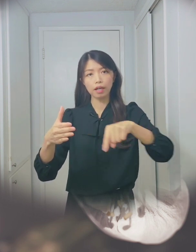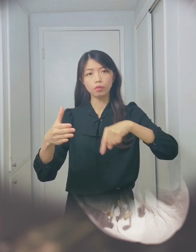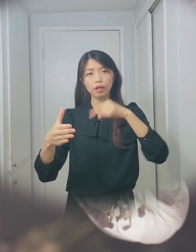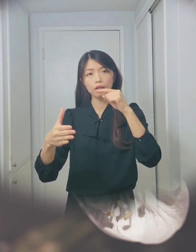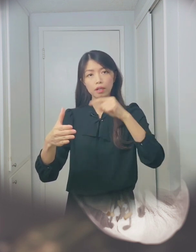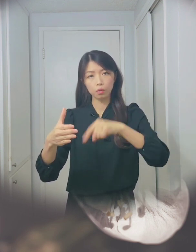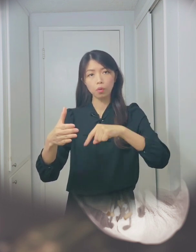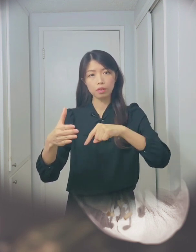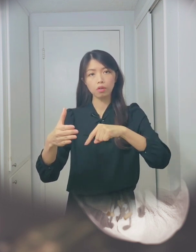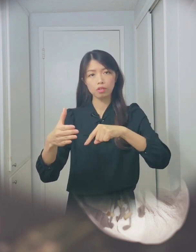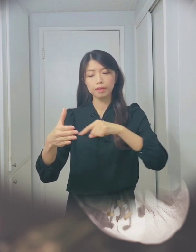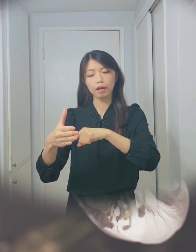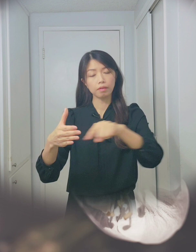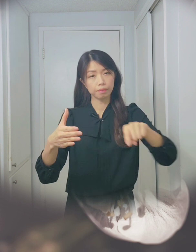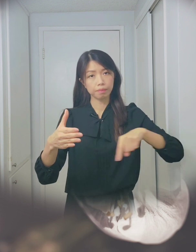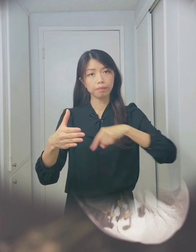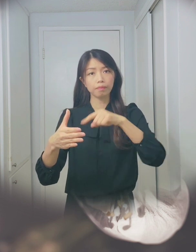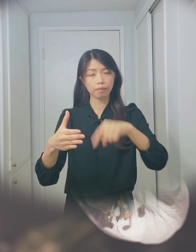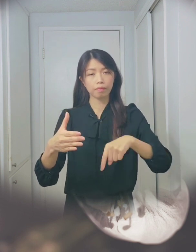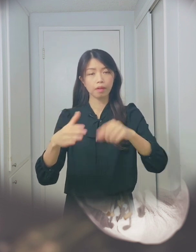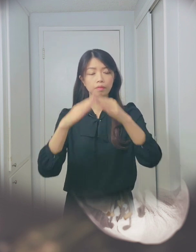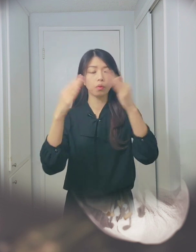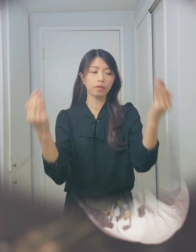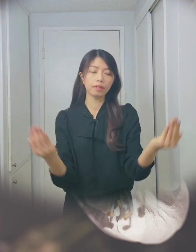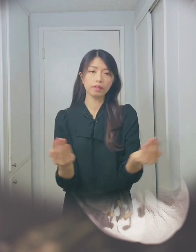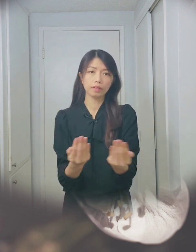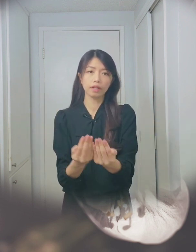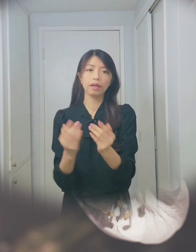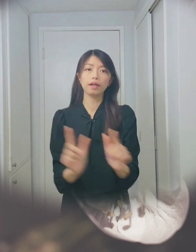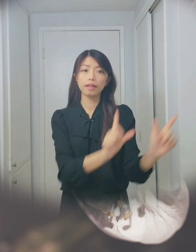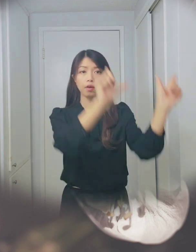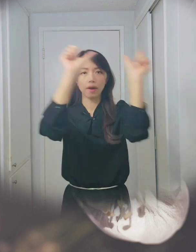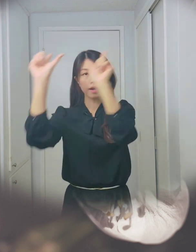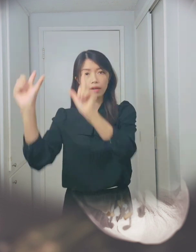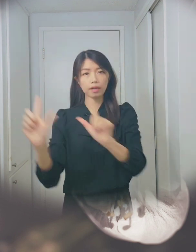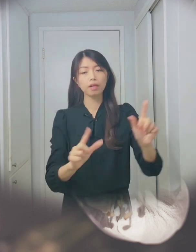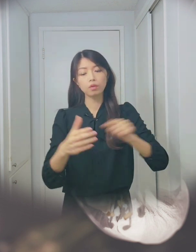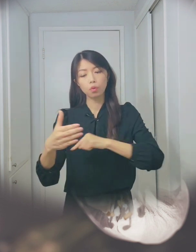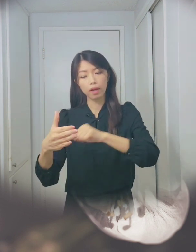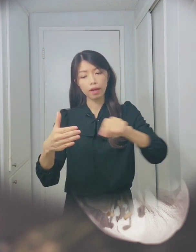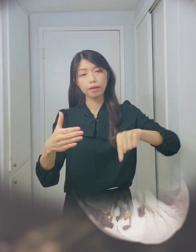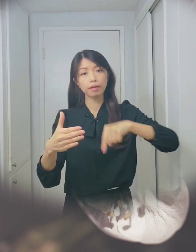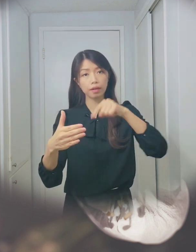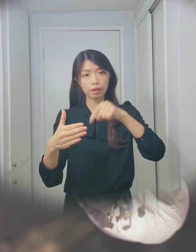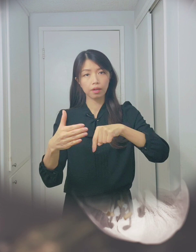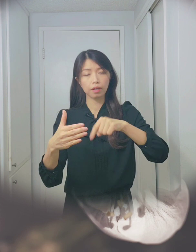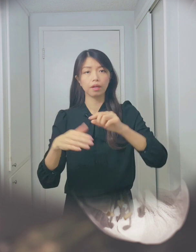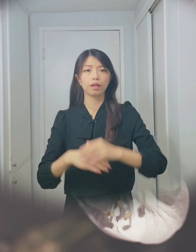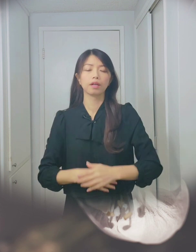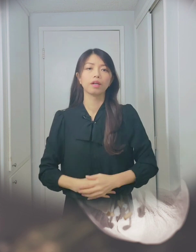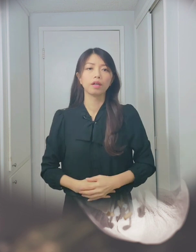돌려주셨다가 가운데를 콕 찍어주시면 돼요. 모든 생활 속에